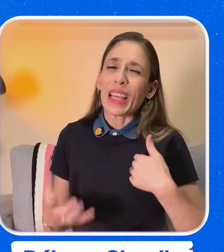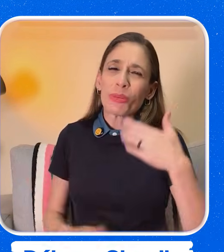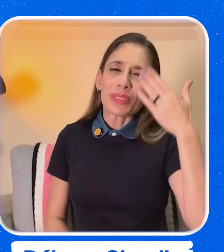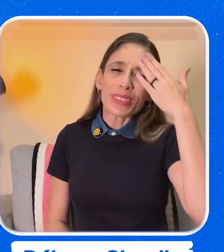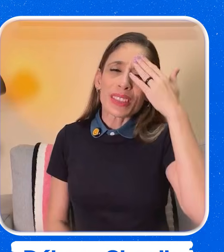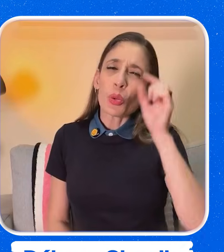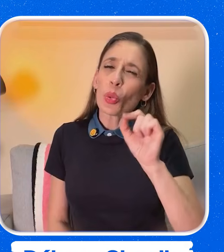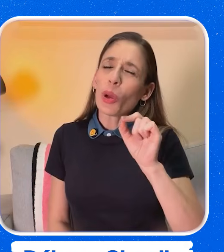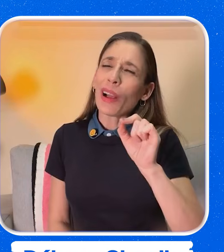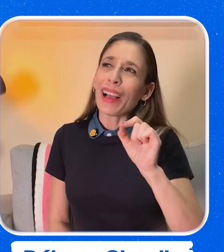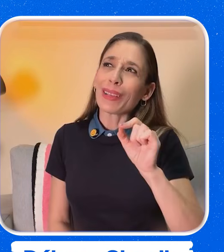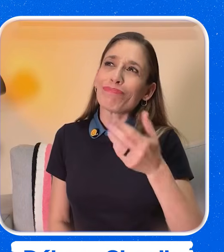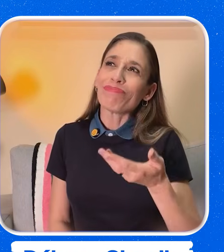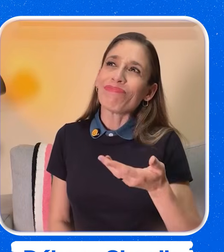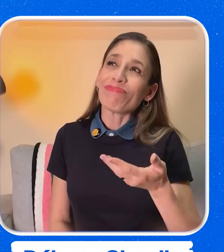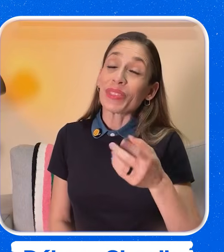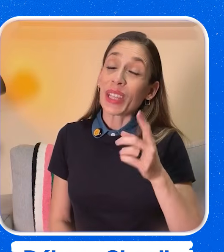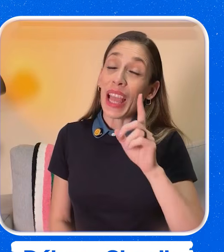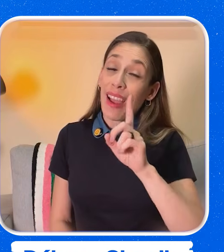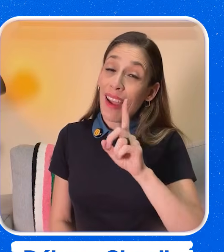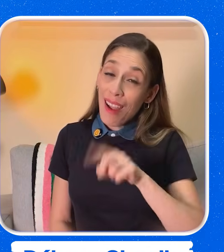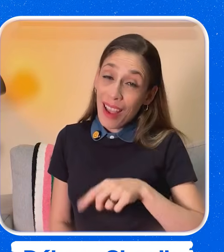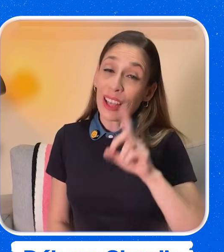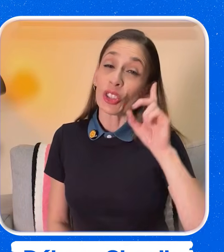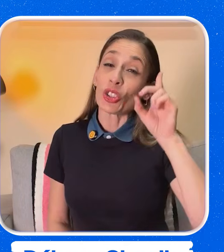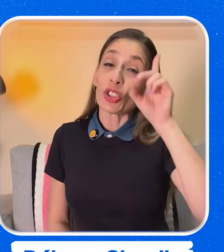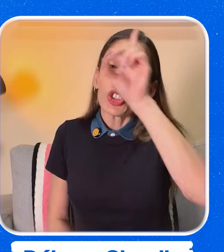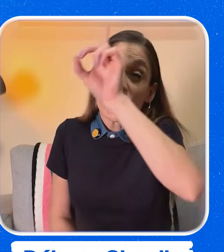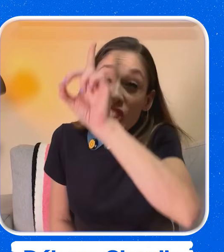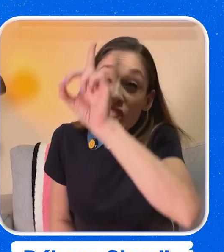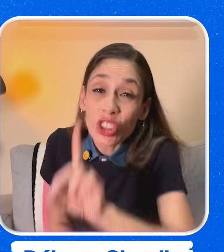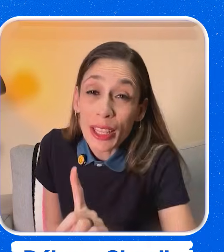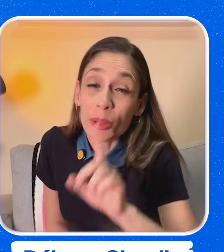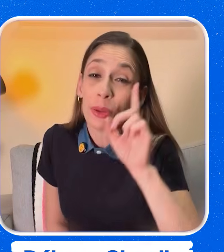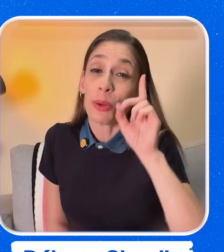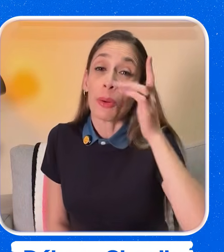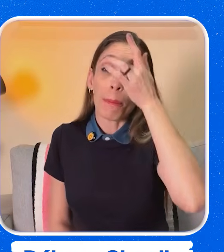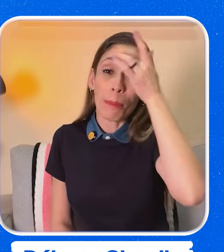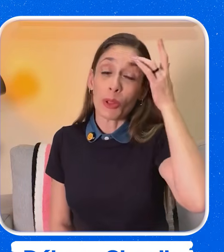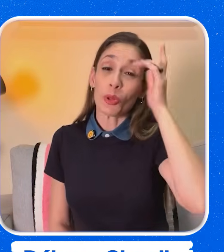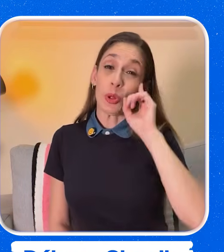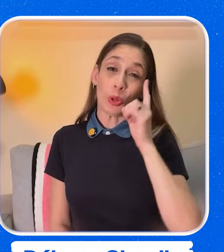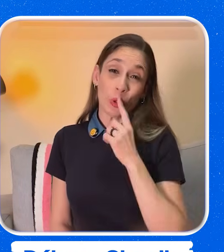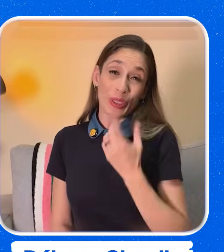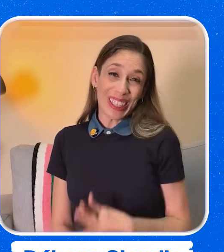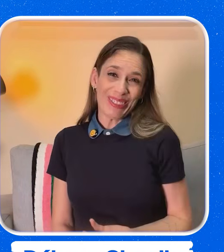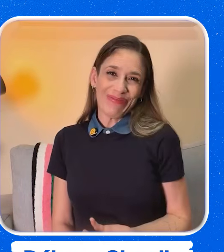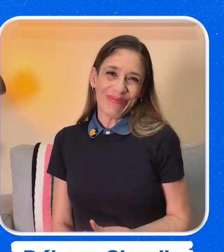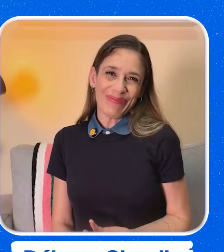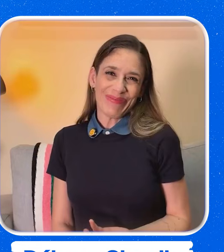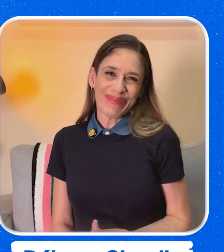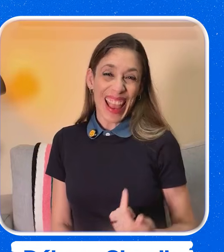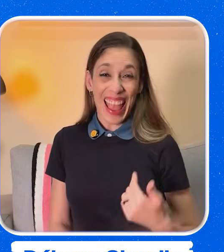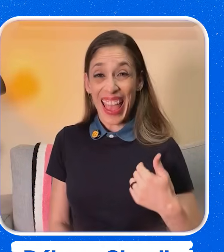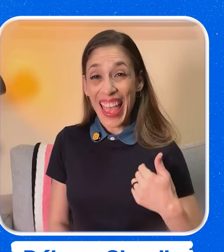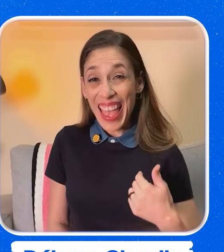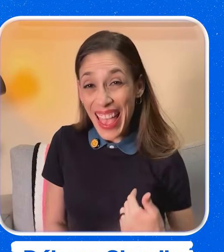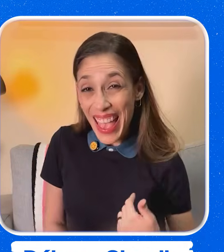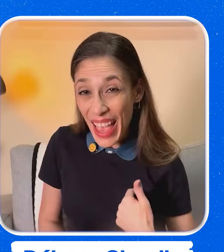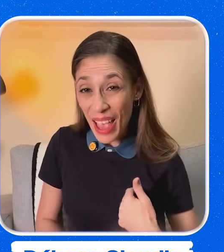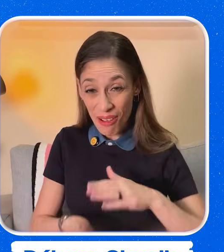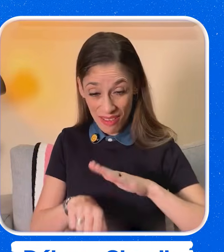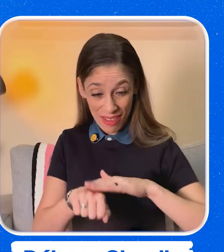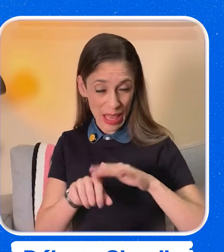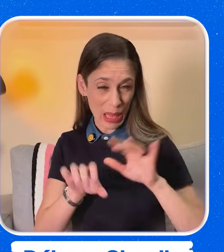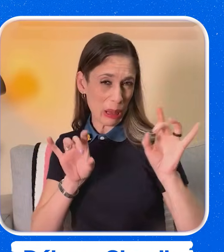direito, né? É um direito das pessoas surdas. Então, eu não estou fazendo nada mais do que a minha obrigação